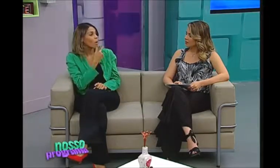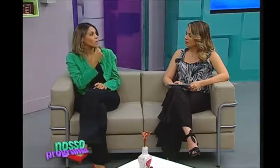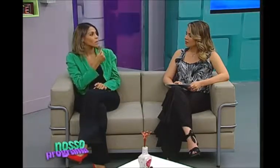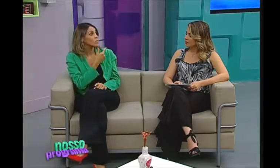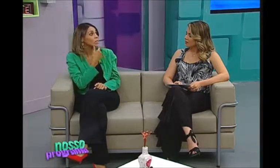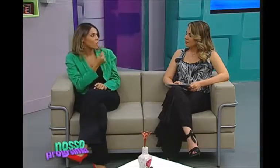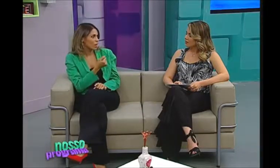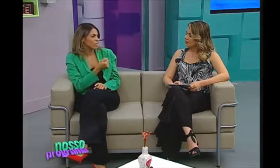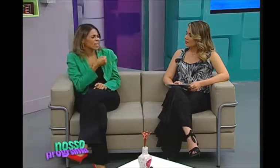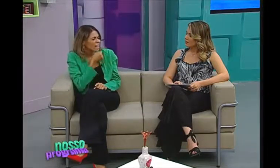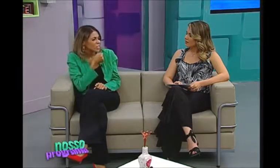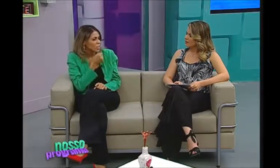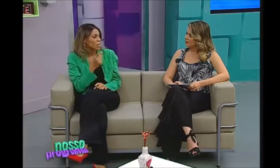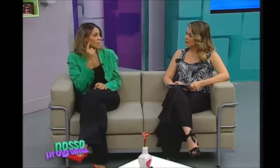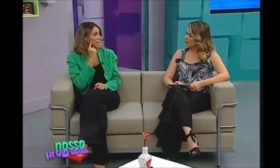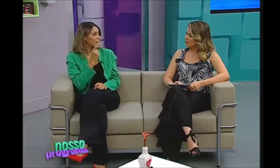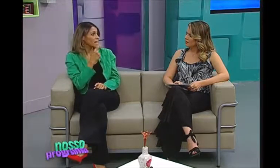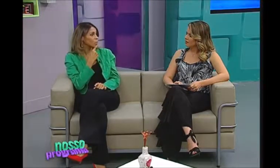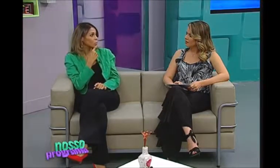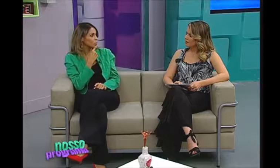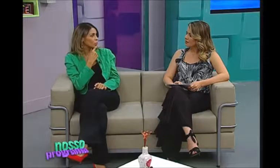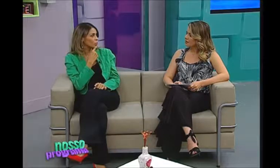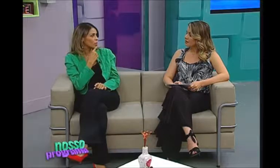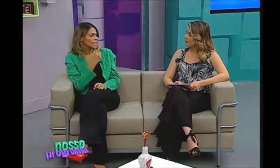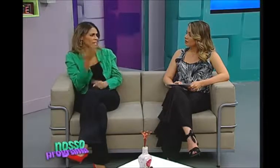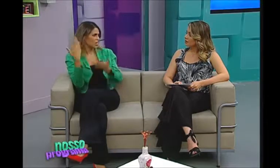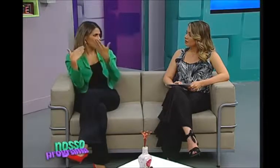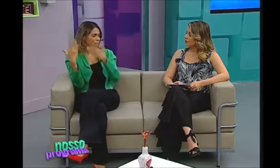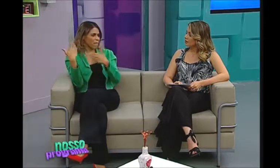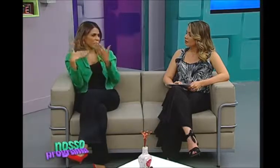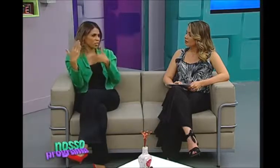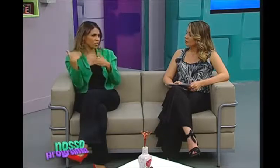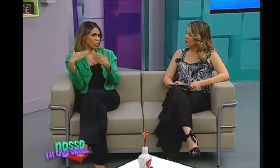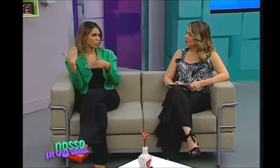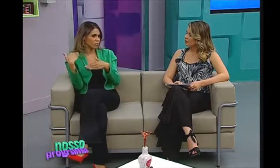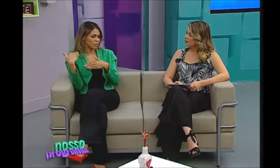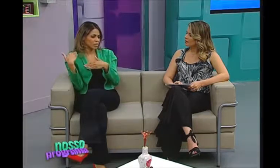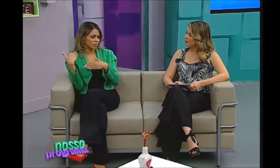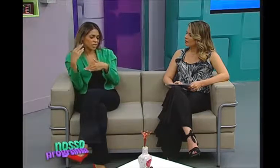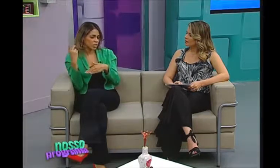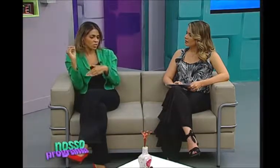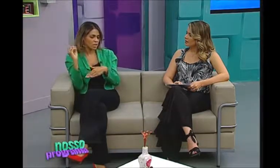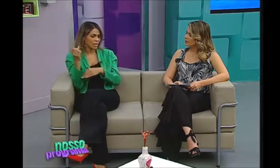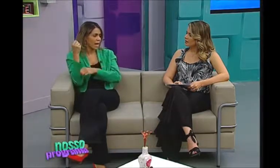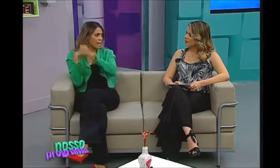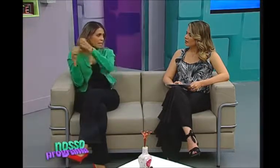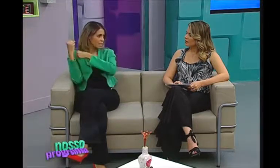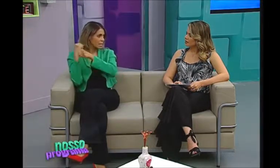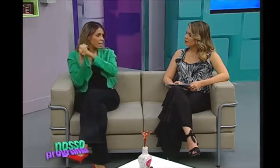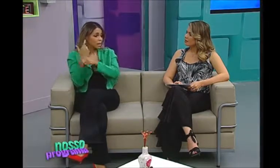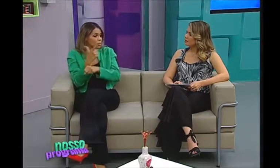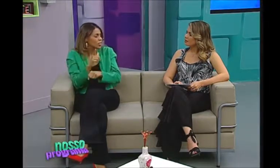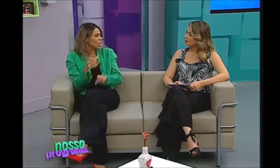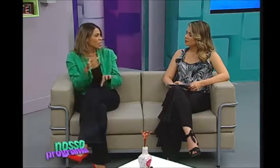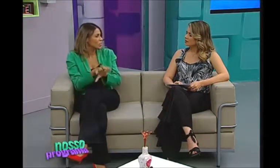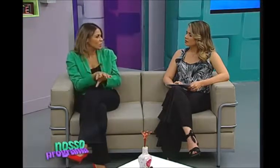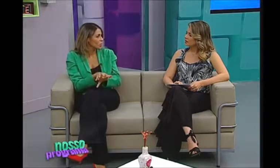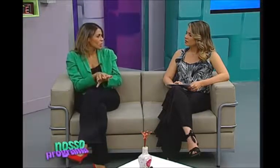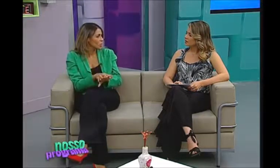homem, um senhor, na verdade, e ele era surdo. E antigamente, só uns 20 anos atrás, não tinha isso de inclusão, não